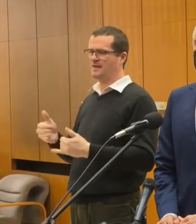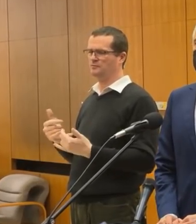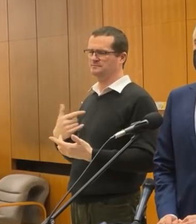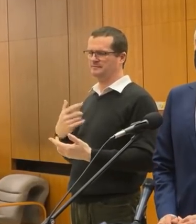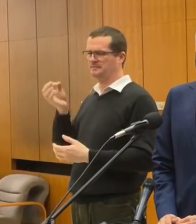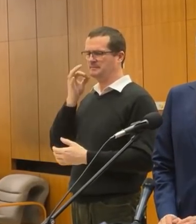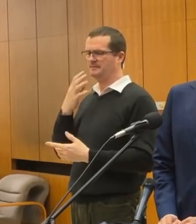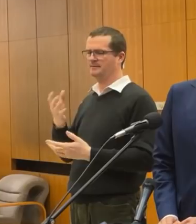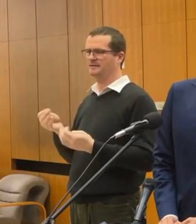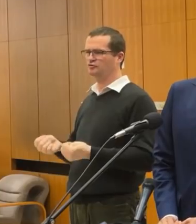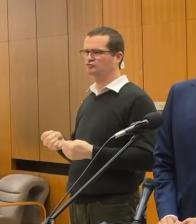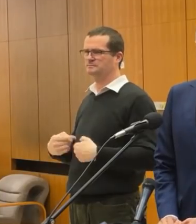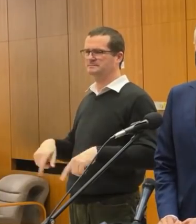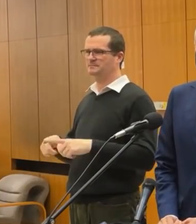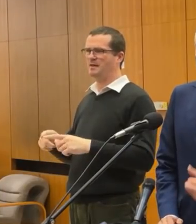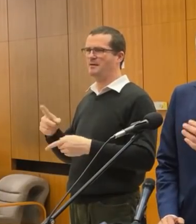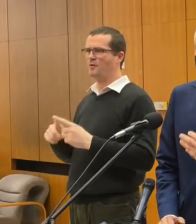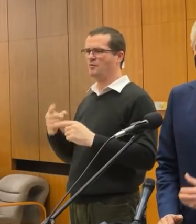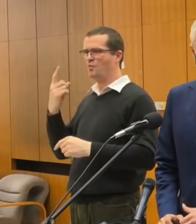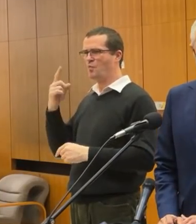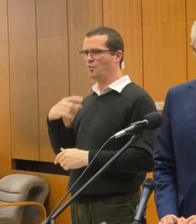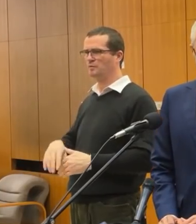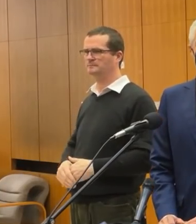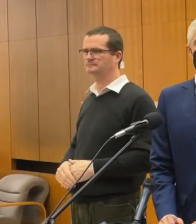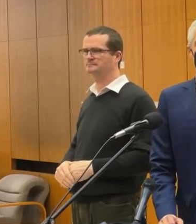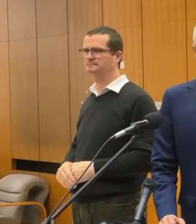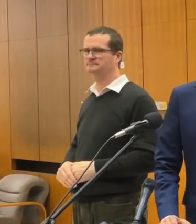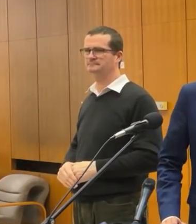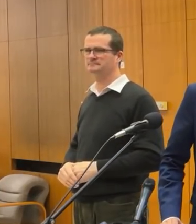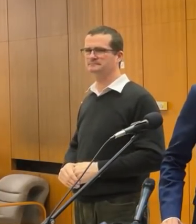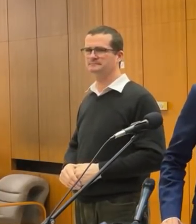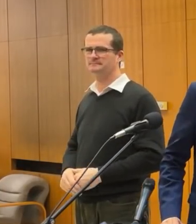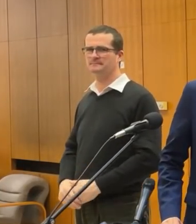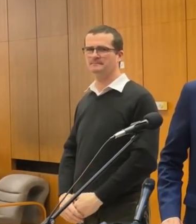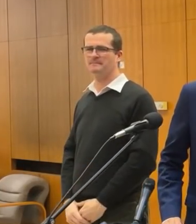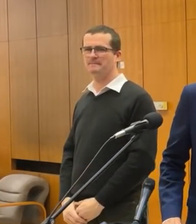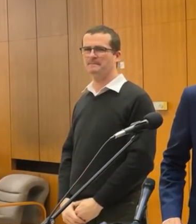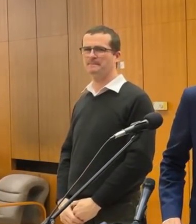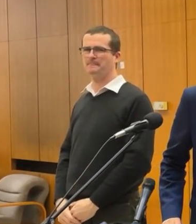by to nebolo pekné, tak držme spolu nejakú politickú kultúru. Spolu. Tuto bude niečo.